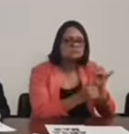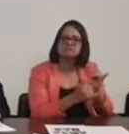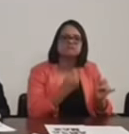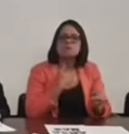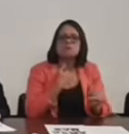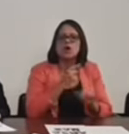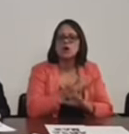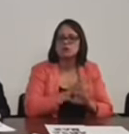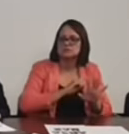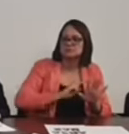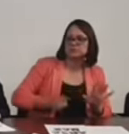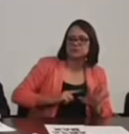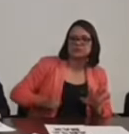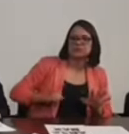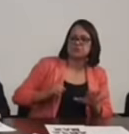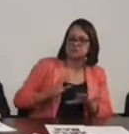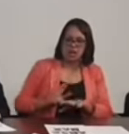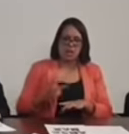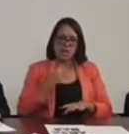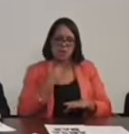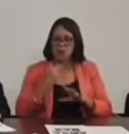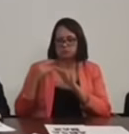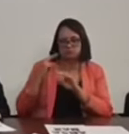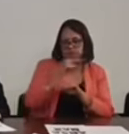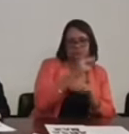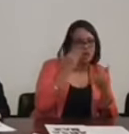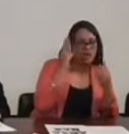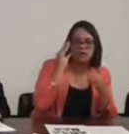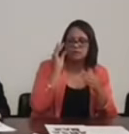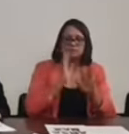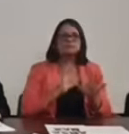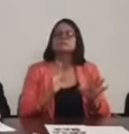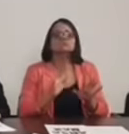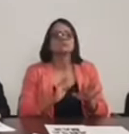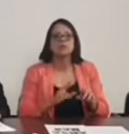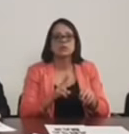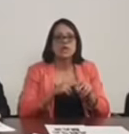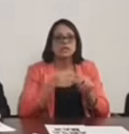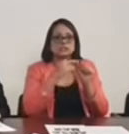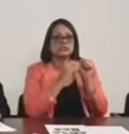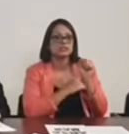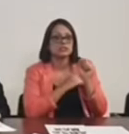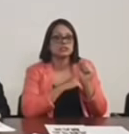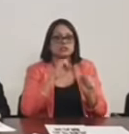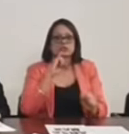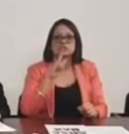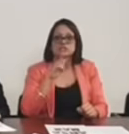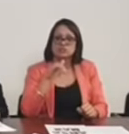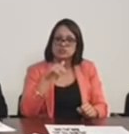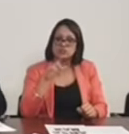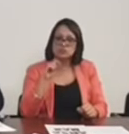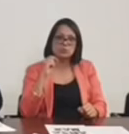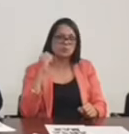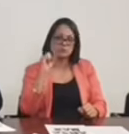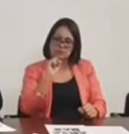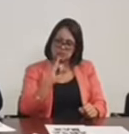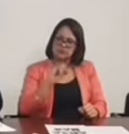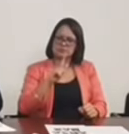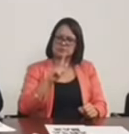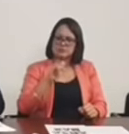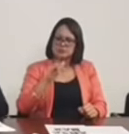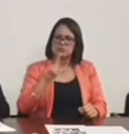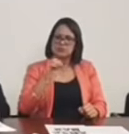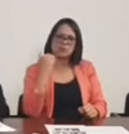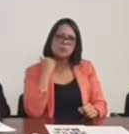ser defendido que não pode ter acesso por causa do sigilo bancário. Não tem sigilo bancário